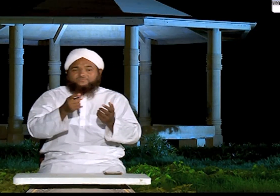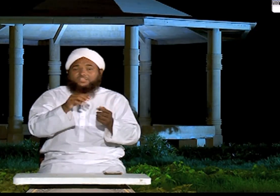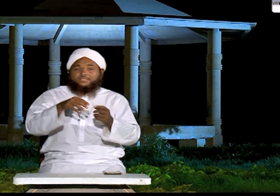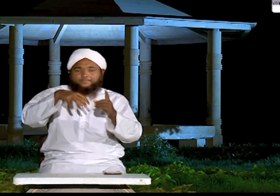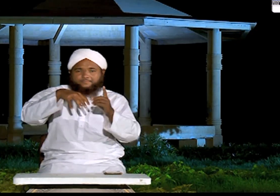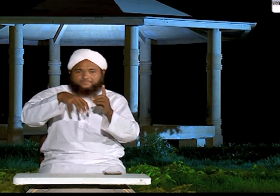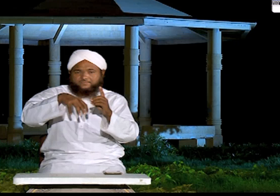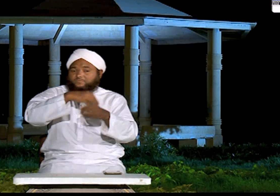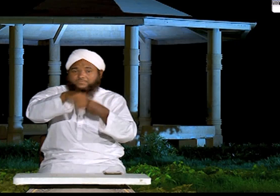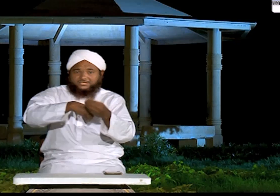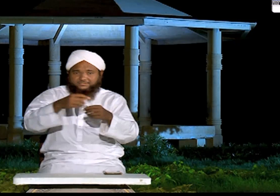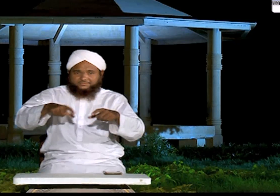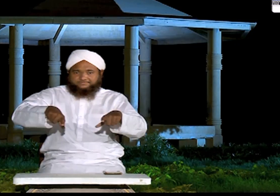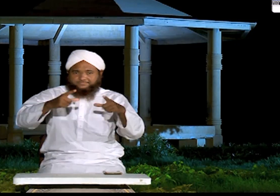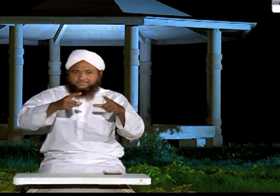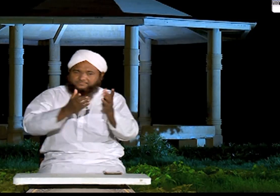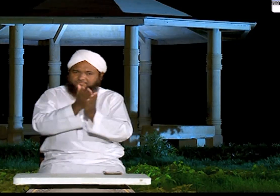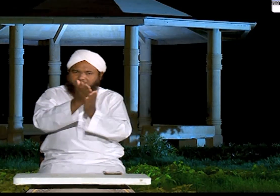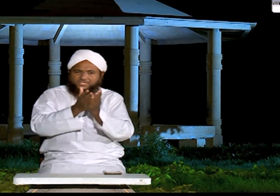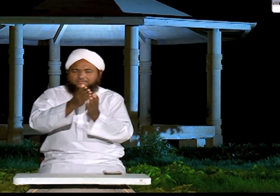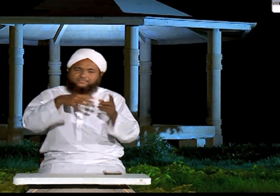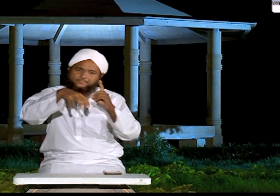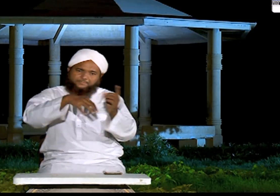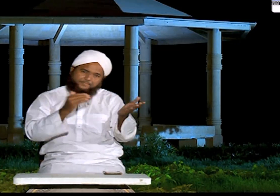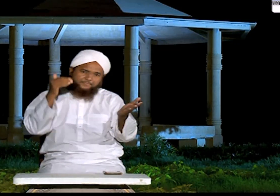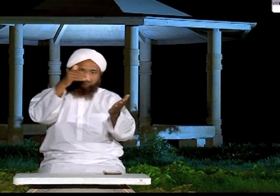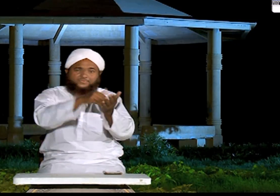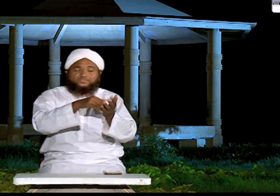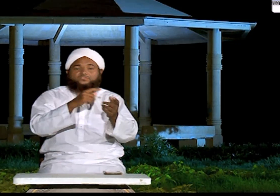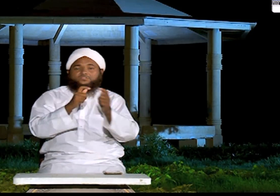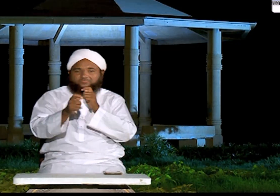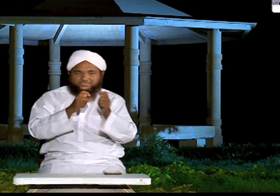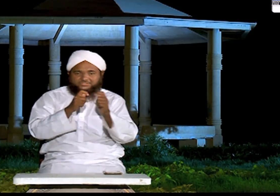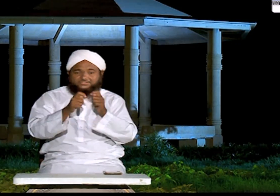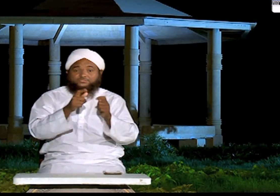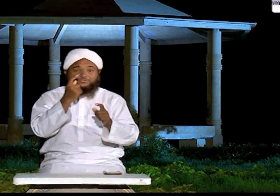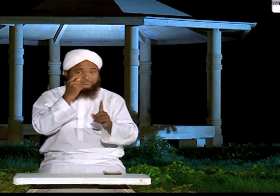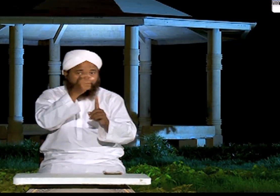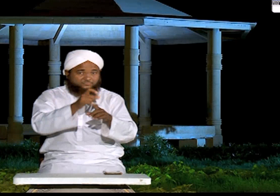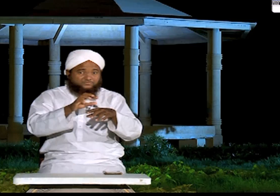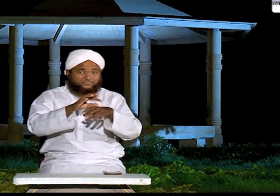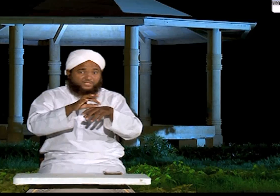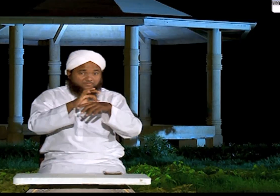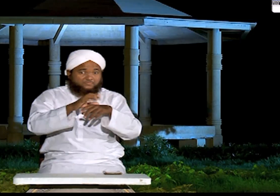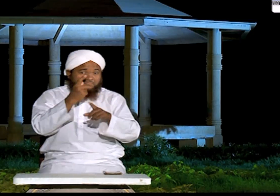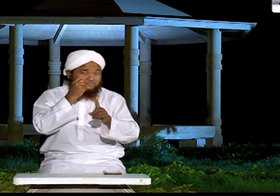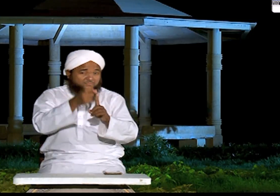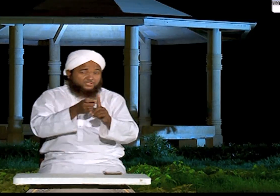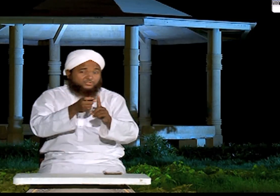مکہ سے ہجرت کر کے یہاں پہنچے تھے انہوں نے مشورہ دیا کہ کسی باععتماد آدمی کو یہ خط دیا جائے جو